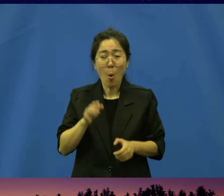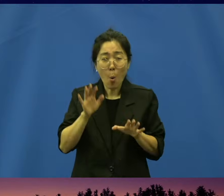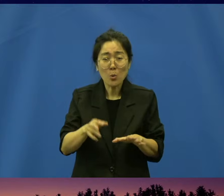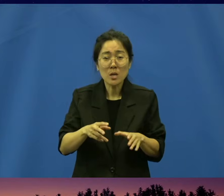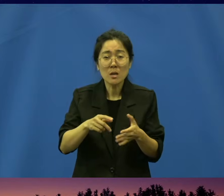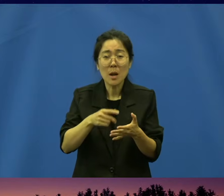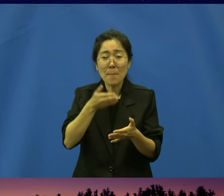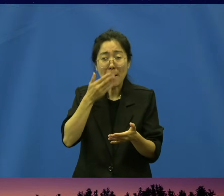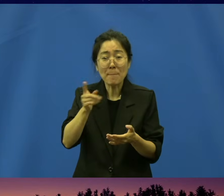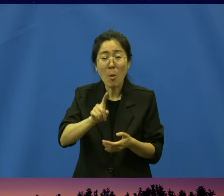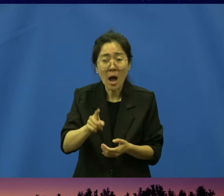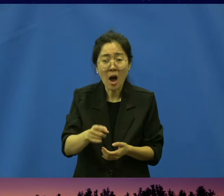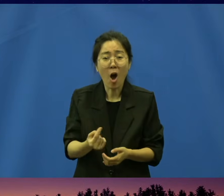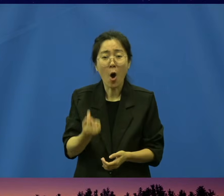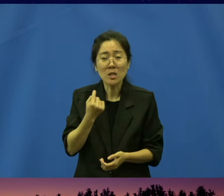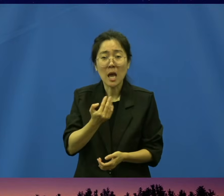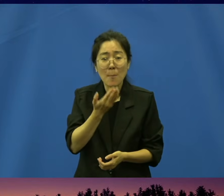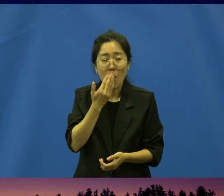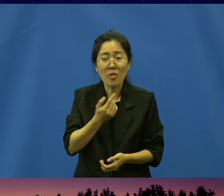걸로.